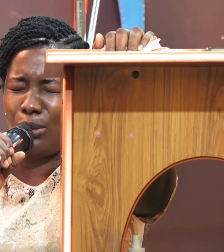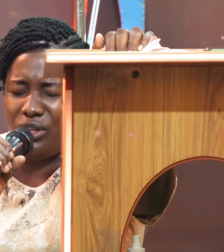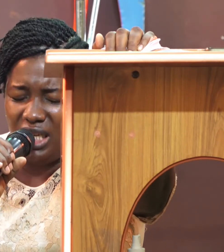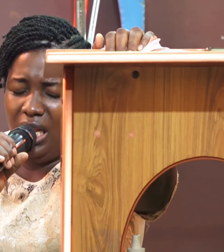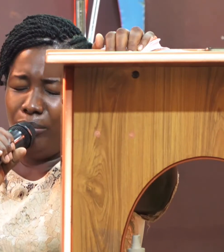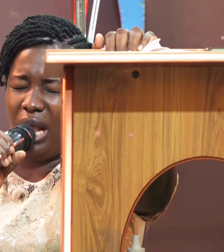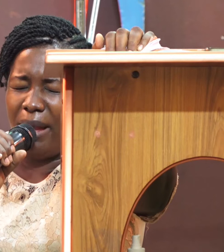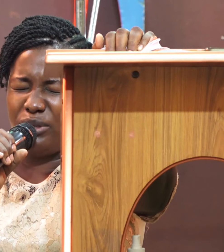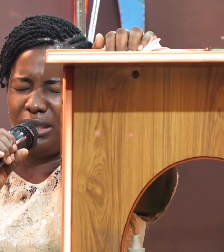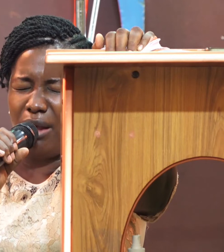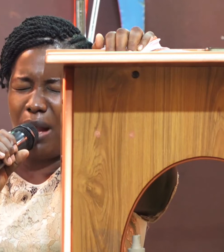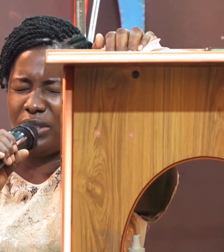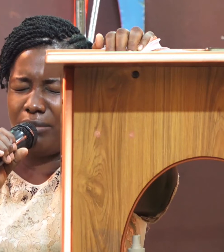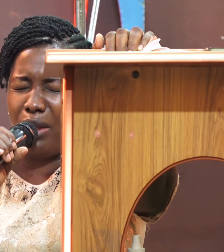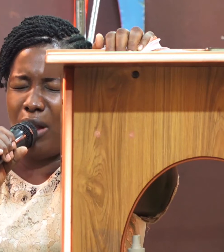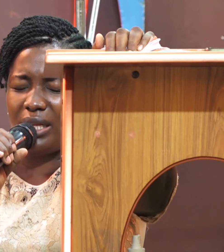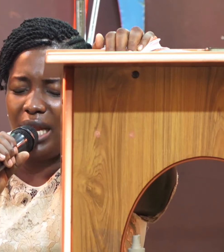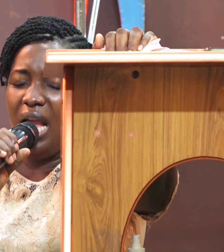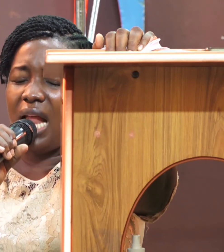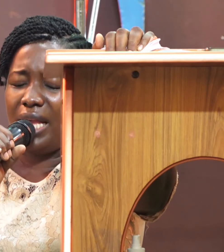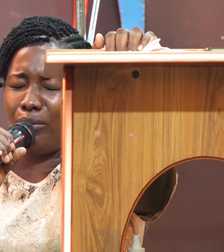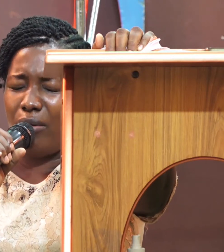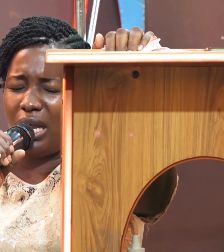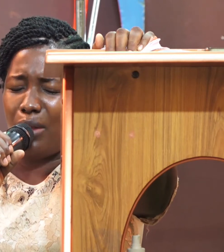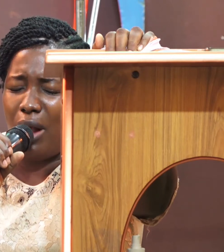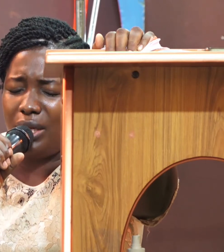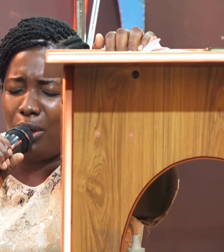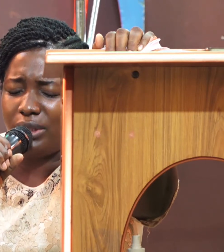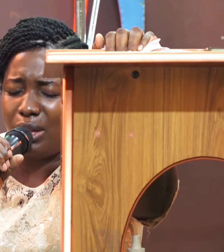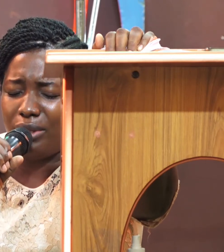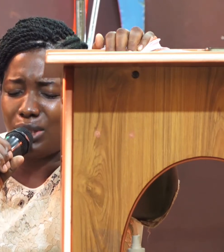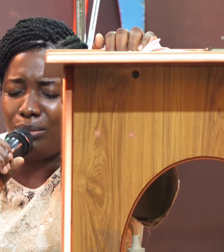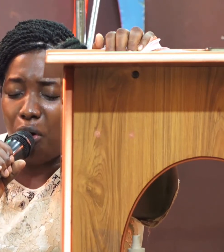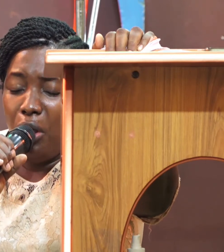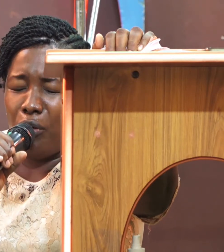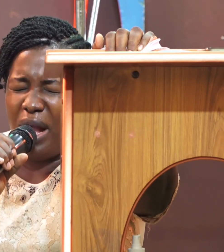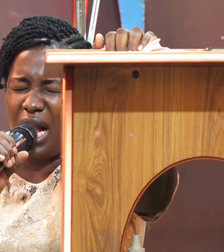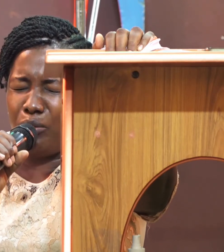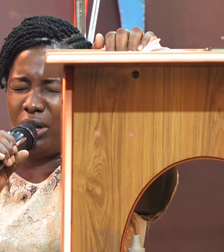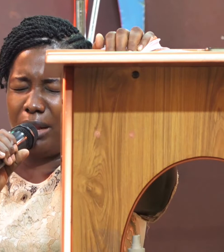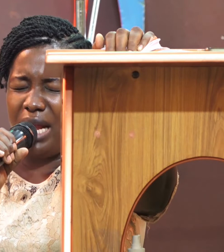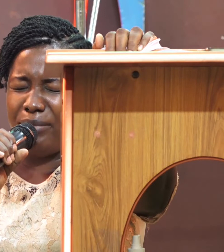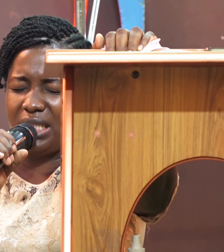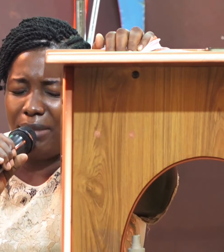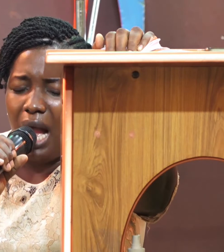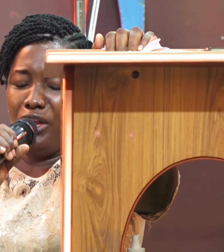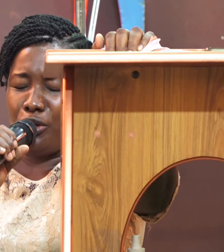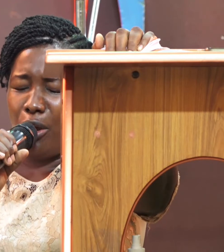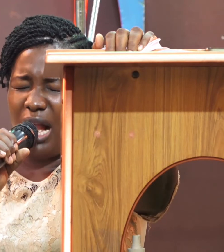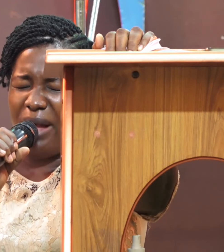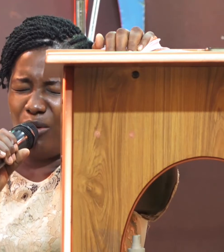alina busobozi kulaba buziba bwa mutima gwange naye gwe wekka gw'alina obusobozi obwo kubanga gw'okebera